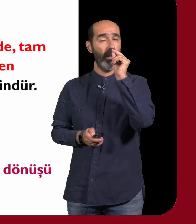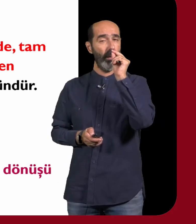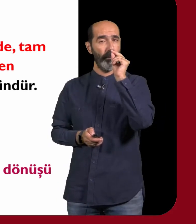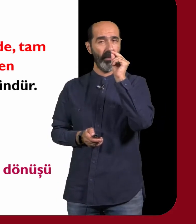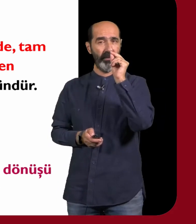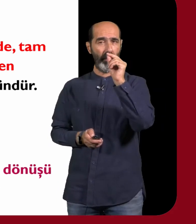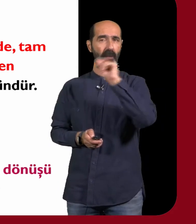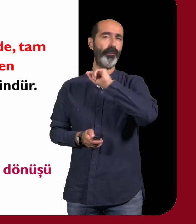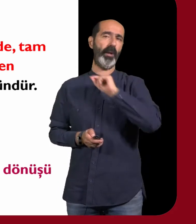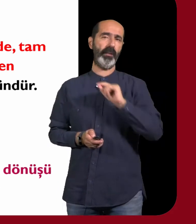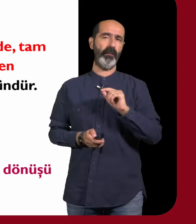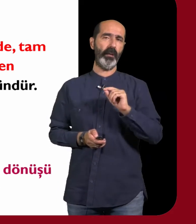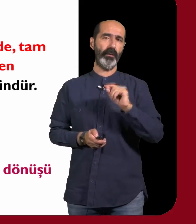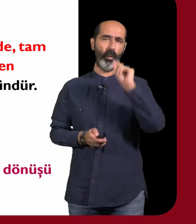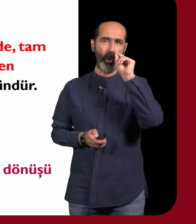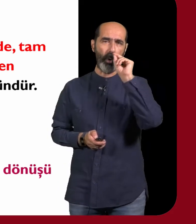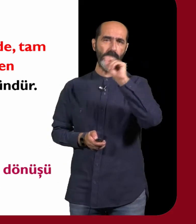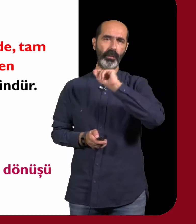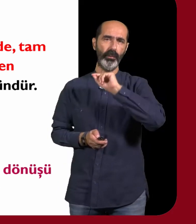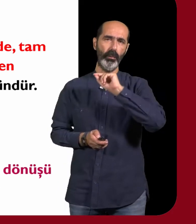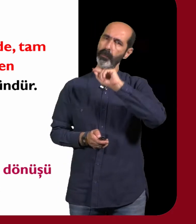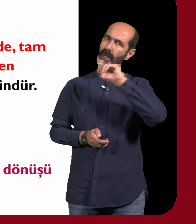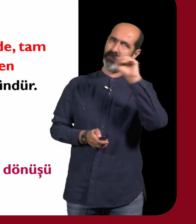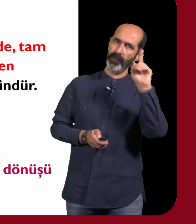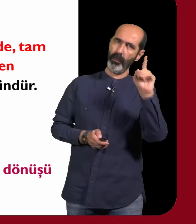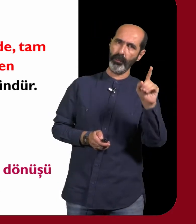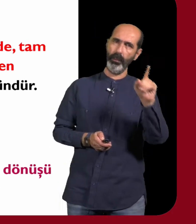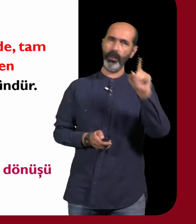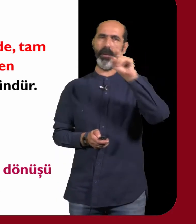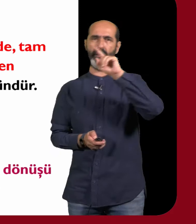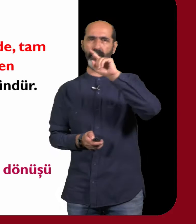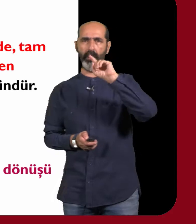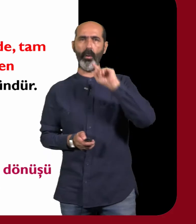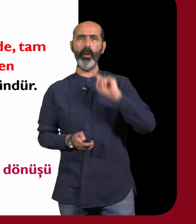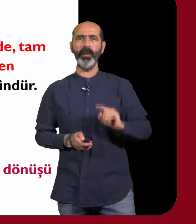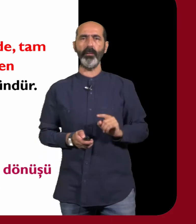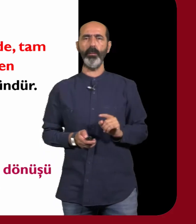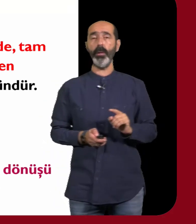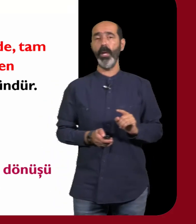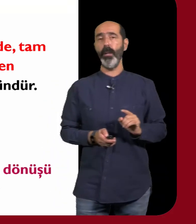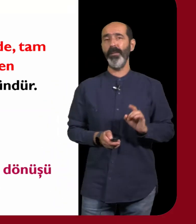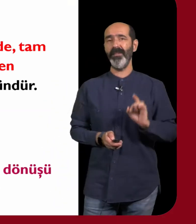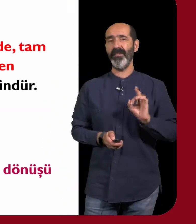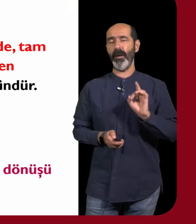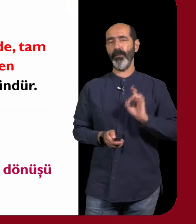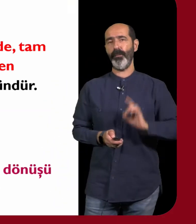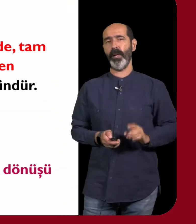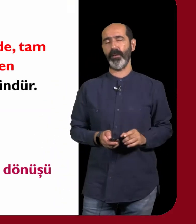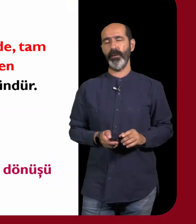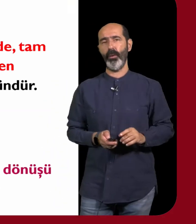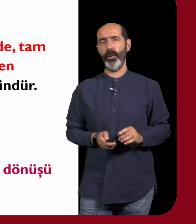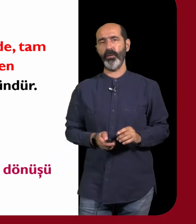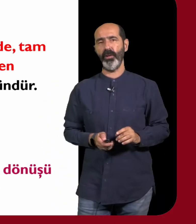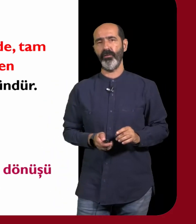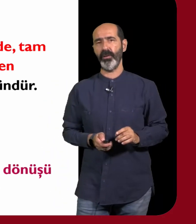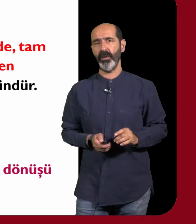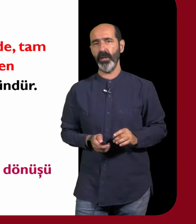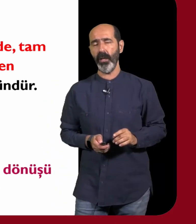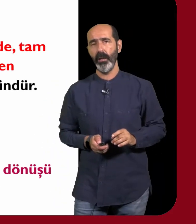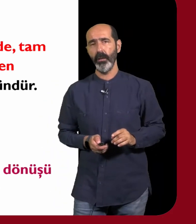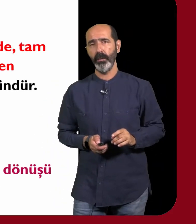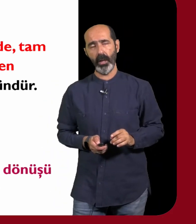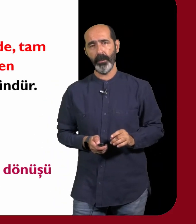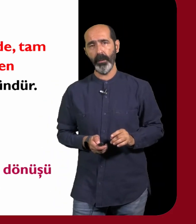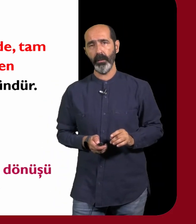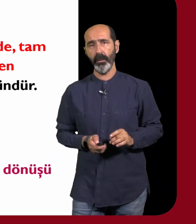arasında bir zaman farkı vardır 11 günlük bazen 10 günlük bazıları 11 günlük bir zaman farkının ortaya